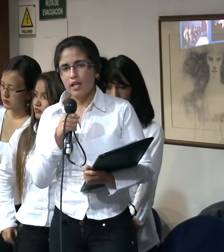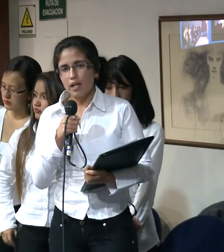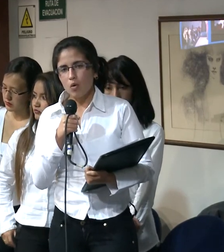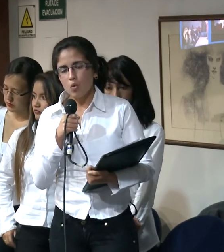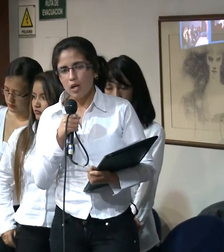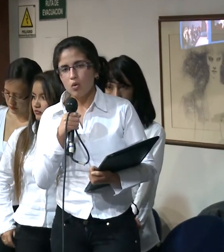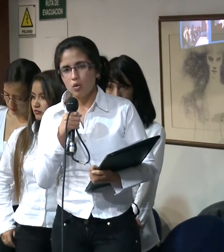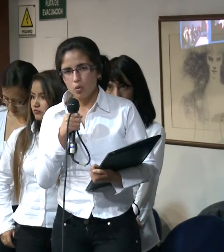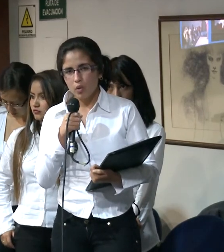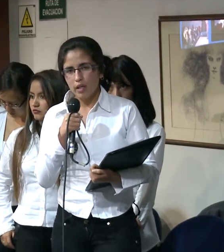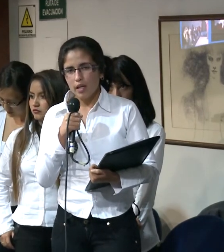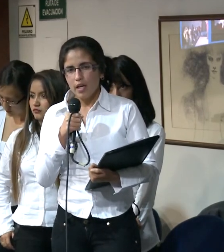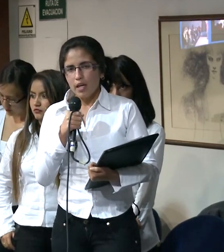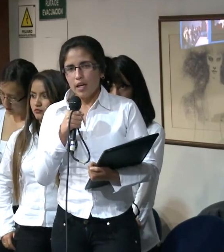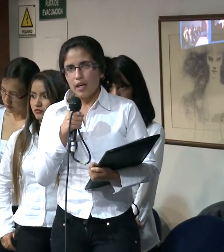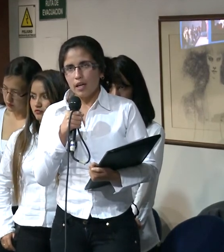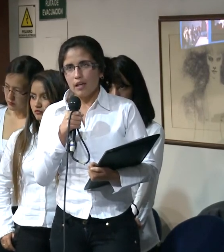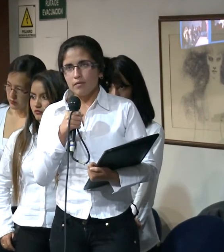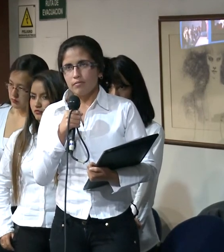cómo generar una cultura